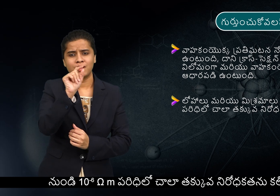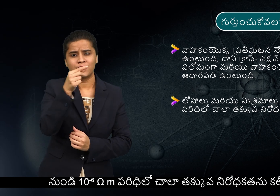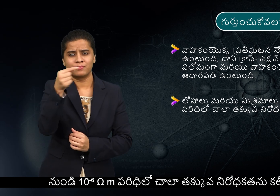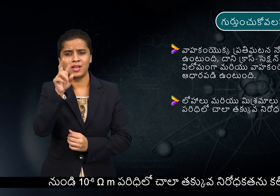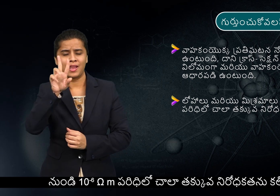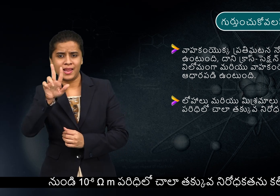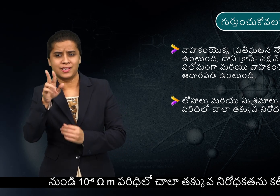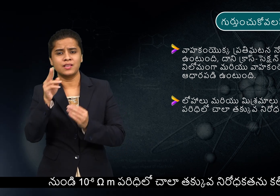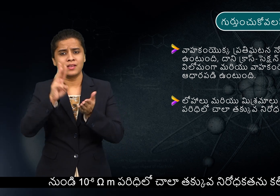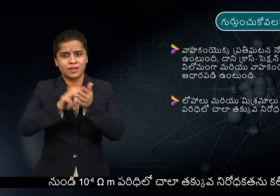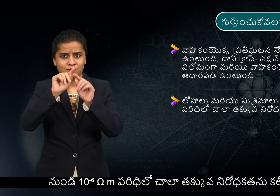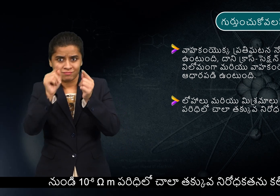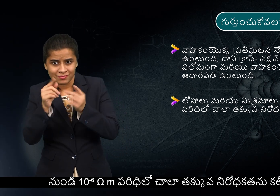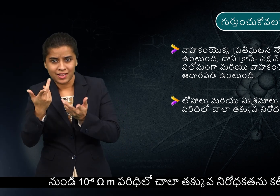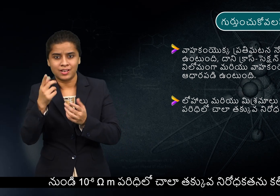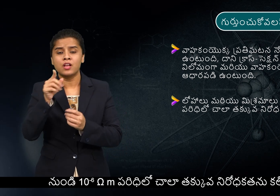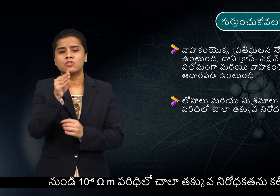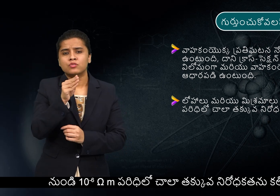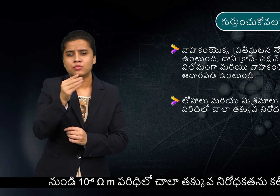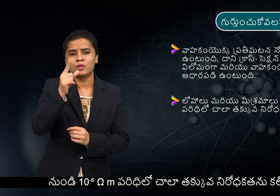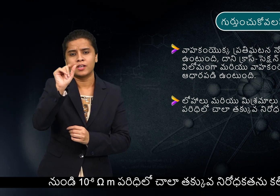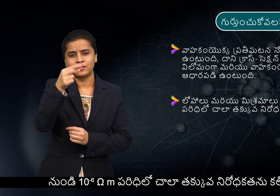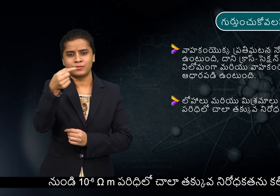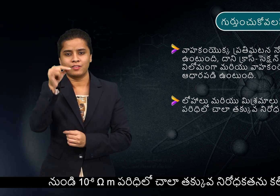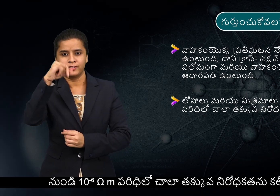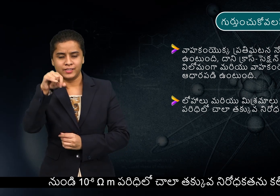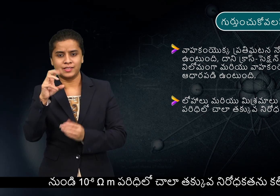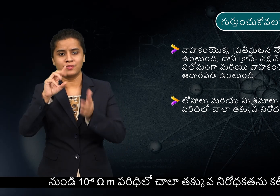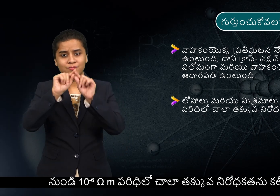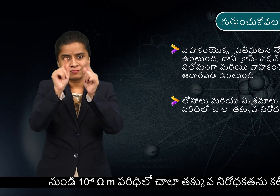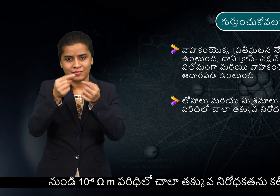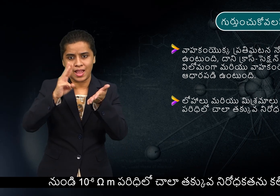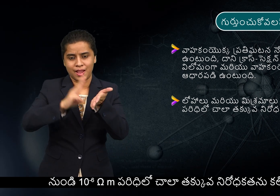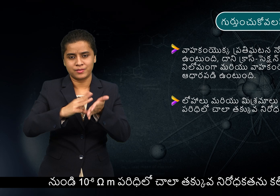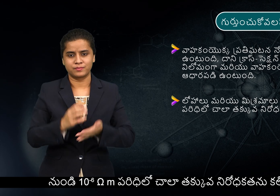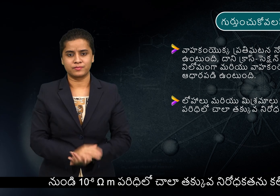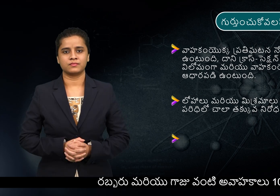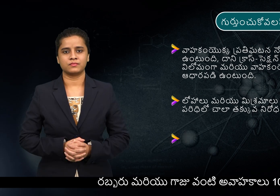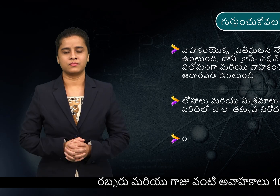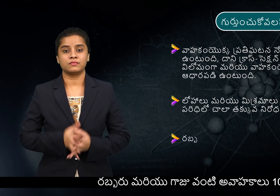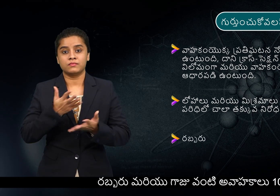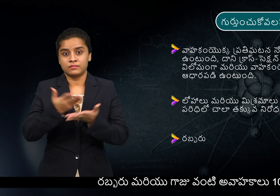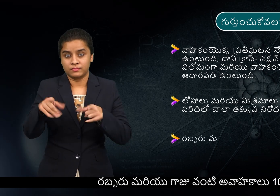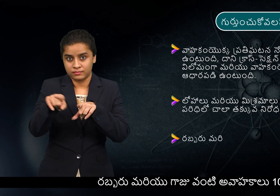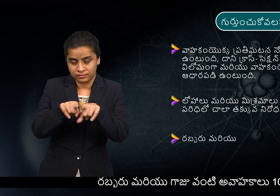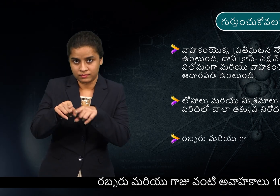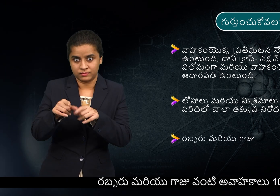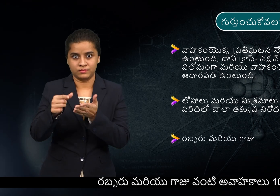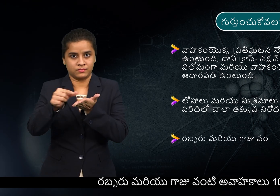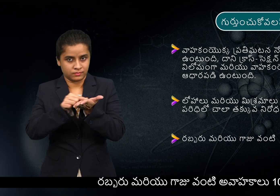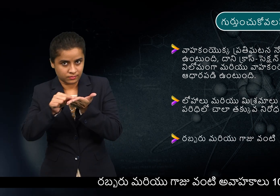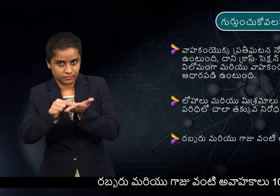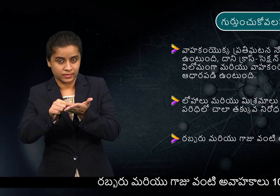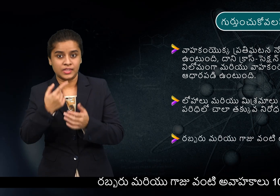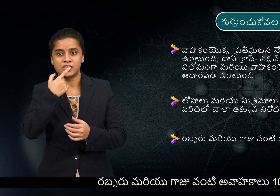10⁻⁻6 ఓం మీటర్ పరిధిలో చాలా తక్కువ నిరోధకతను కలిగి ఉంటాయి. రబ్బరు మరియు గాజు